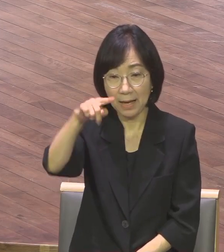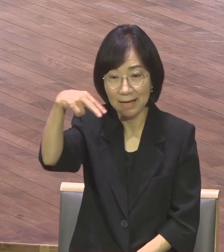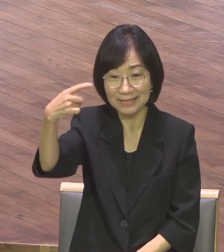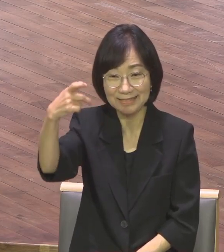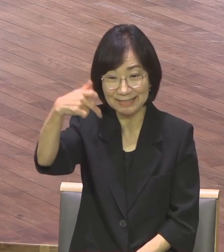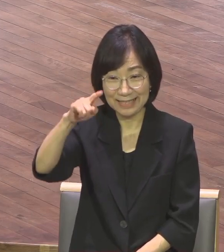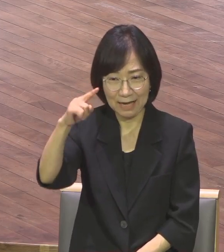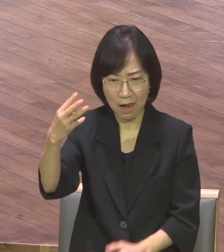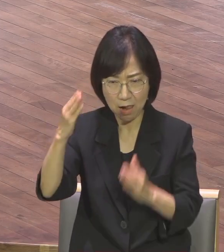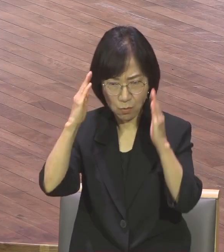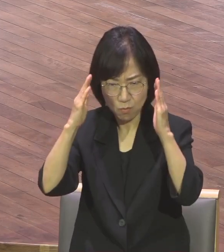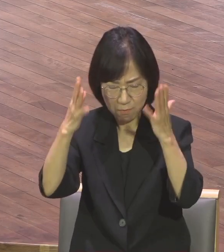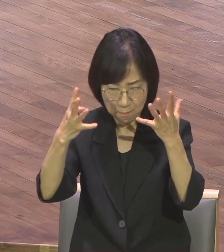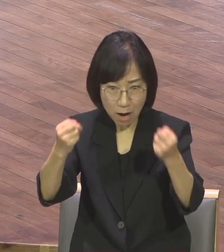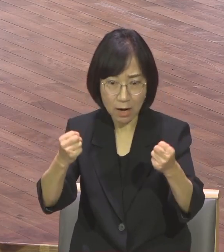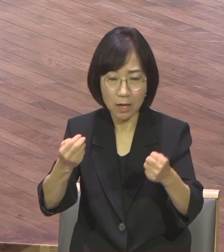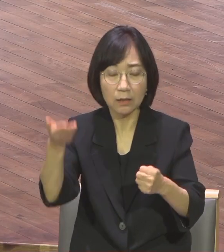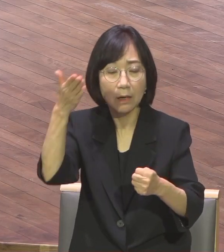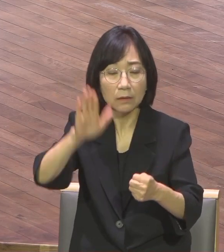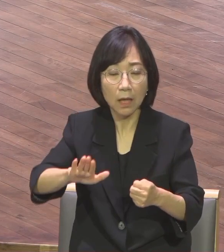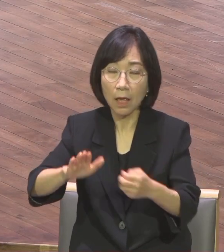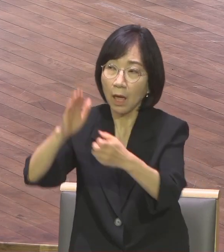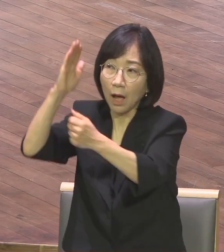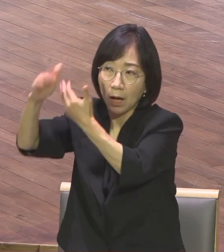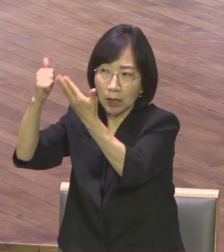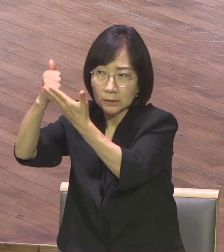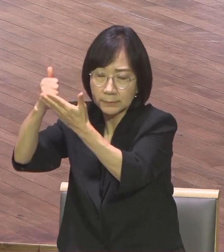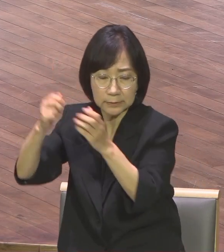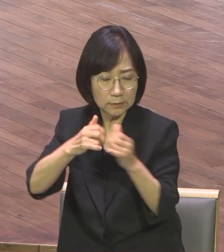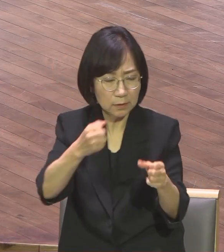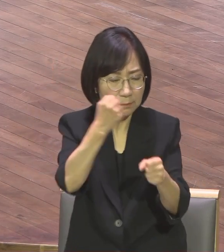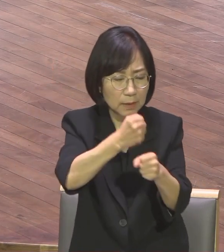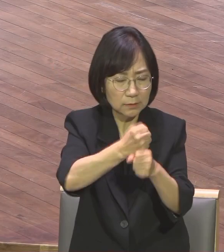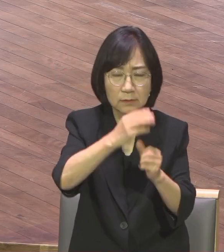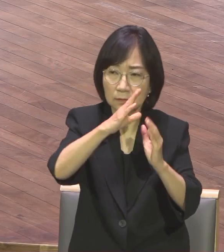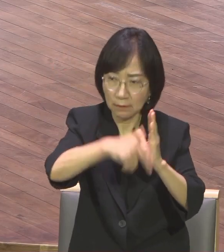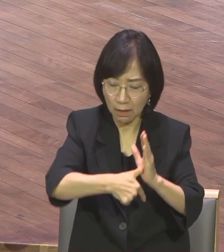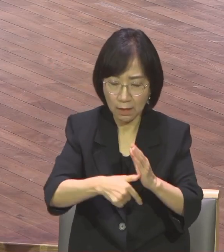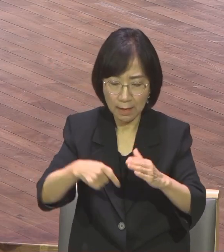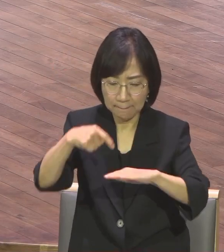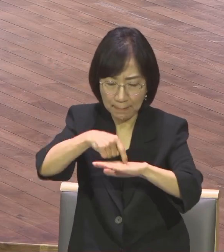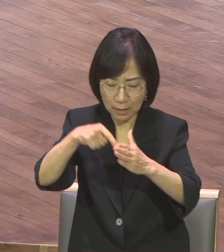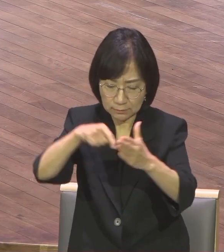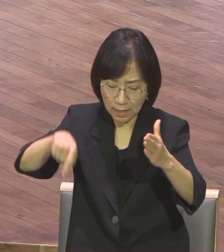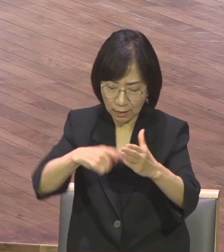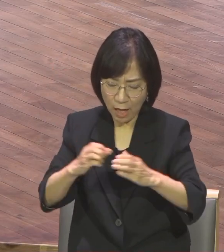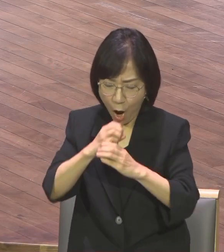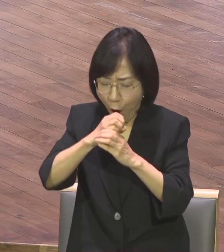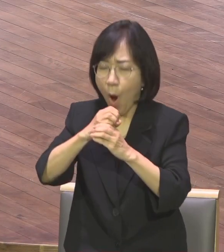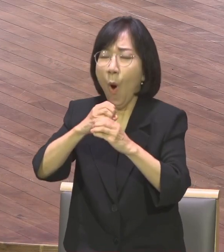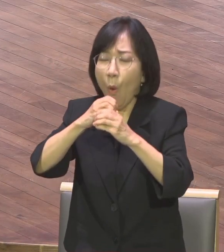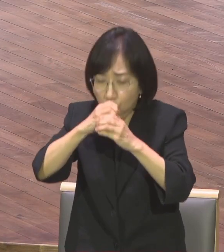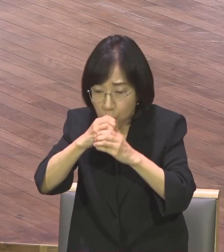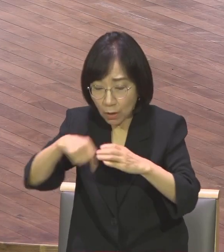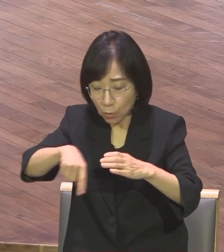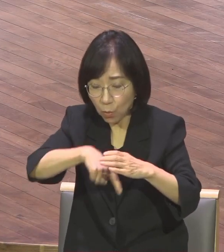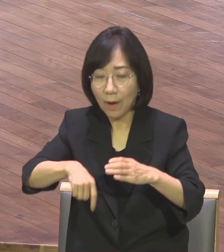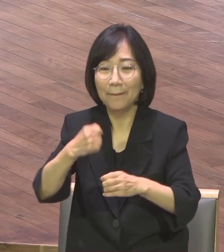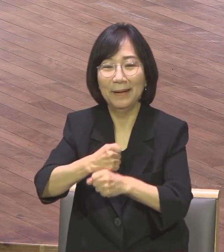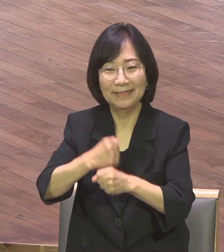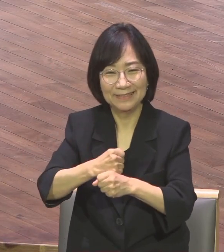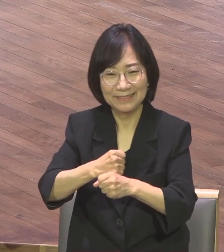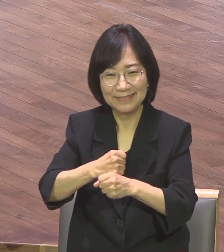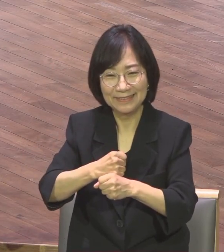한 박사잖아요. 그분이 하신 말씀이에요. 유명한 신학자입니다. 이 마음속에